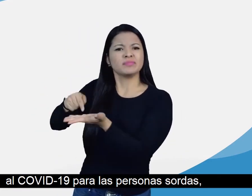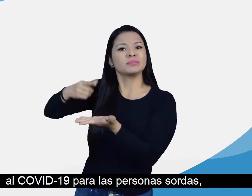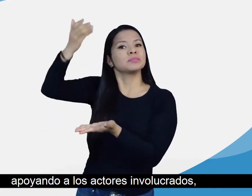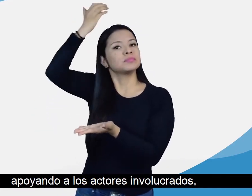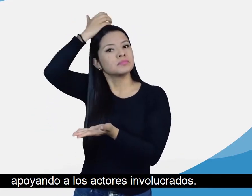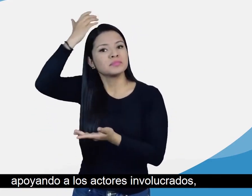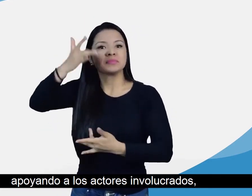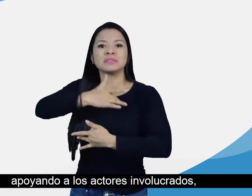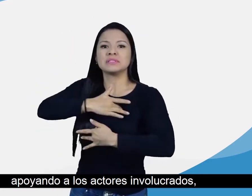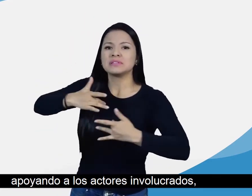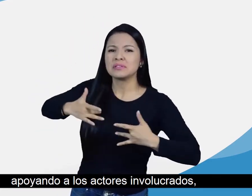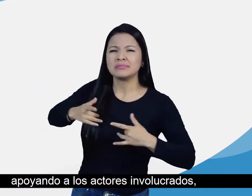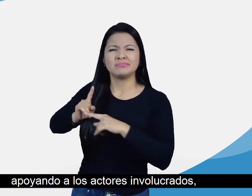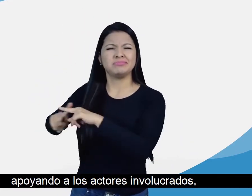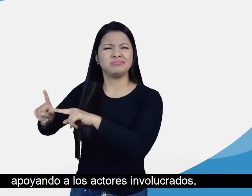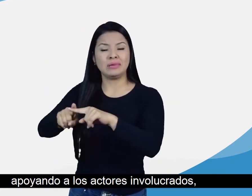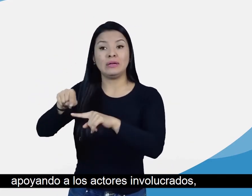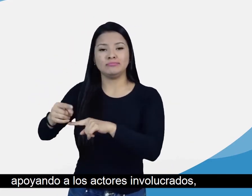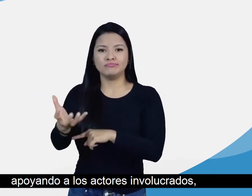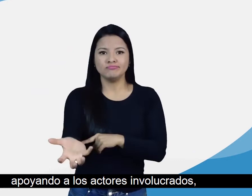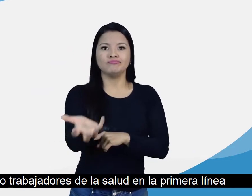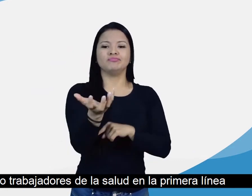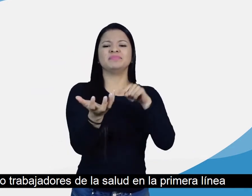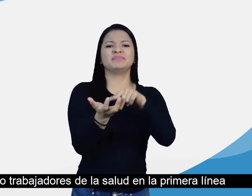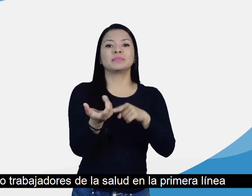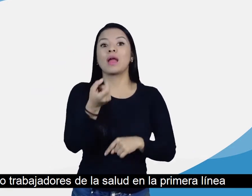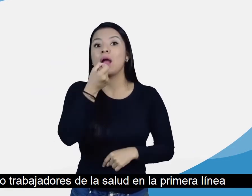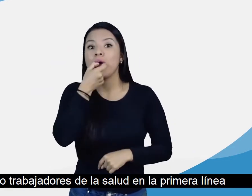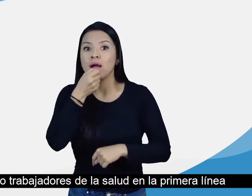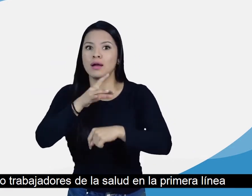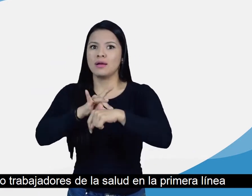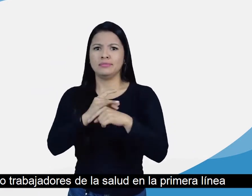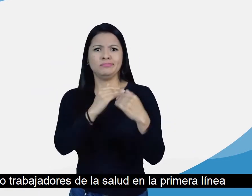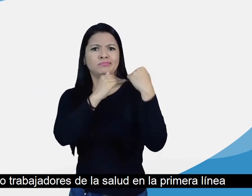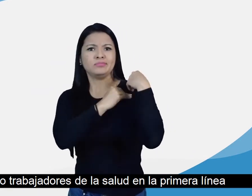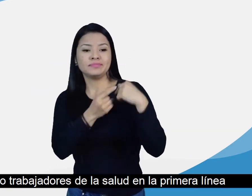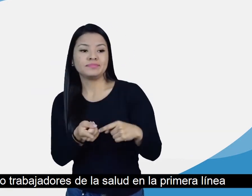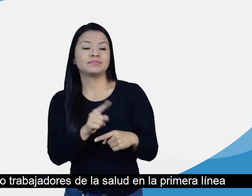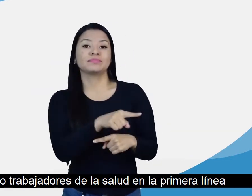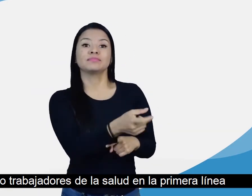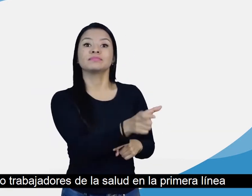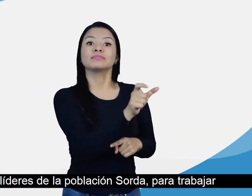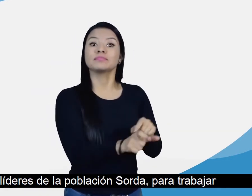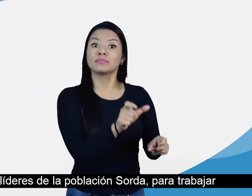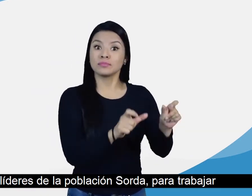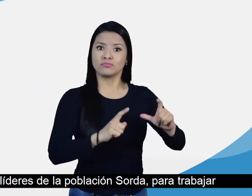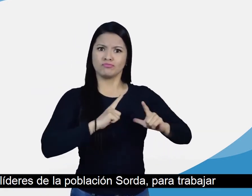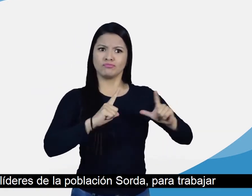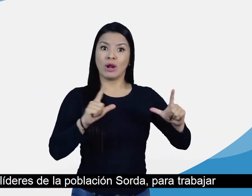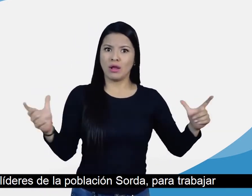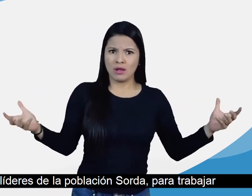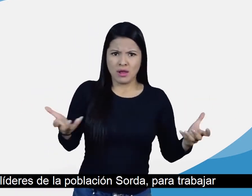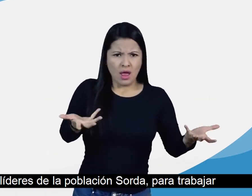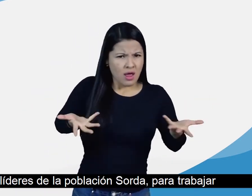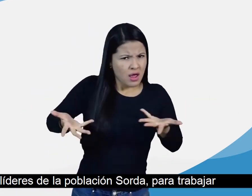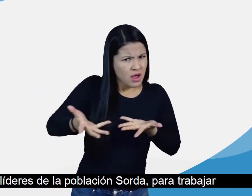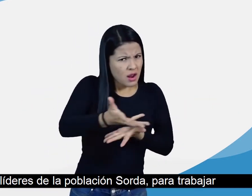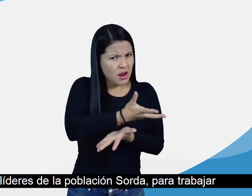sordas, apoyando a los actores involucrados, como trabajadores de la salud en la primera línea y líderes de la población sorda,